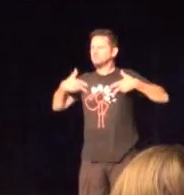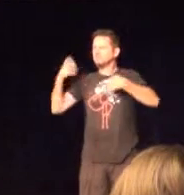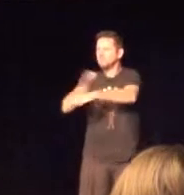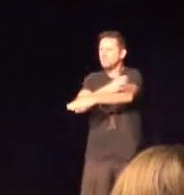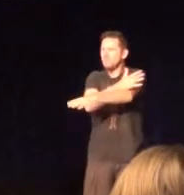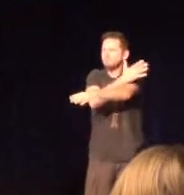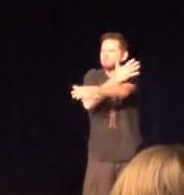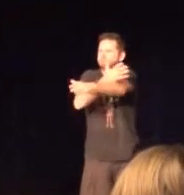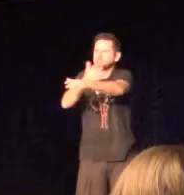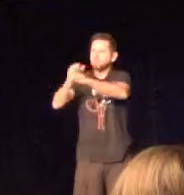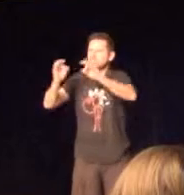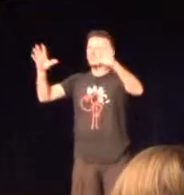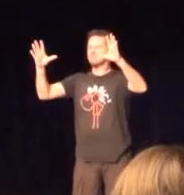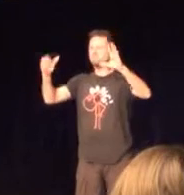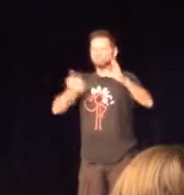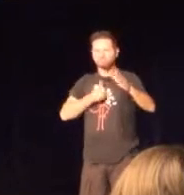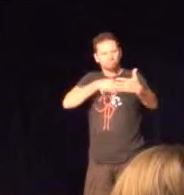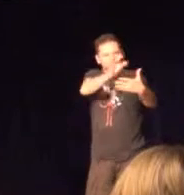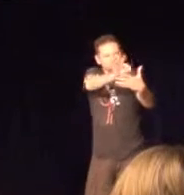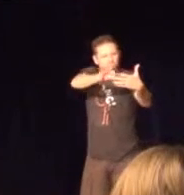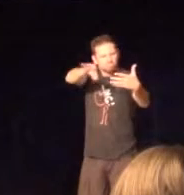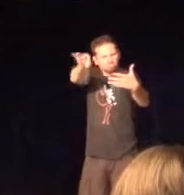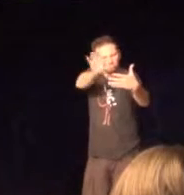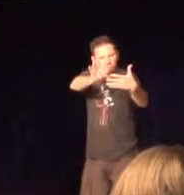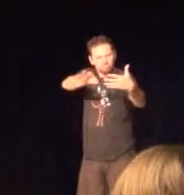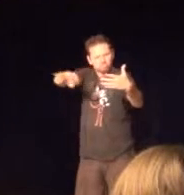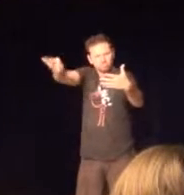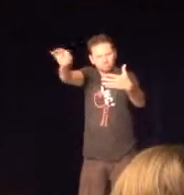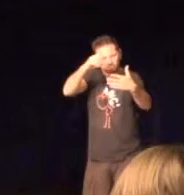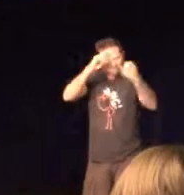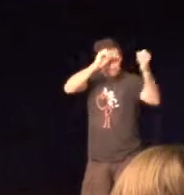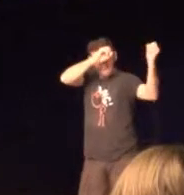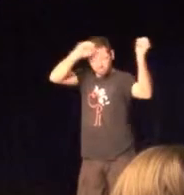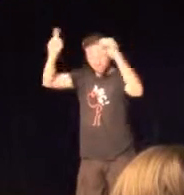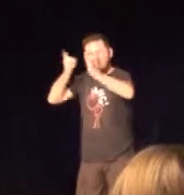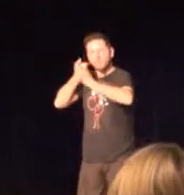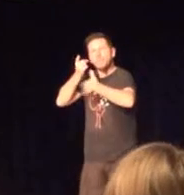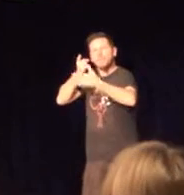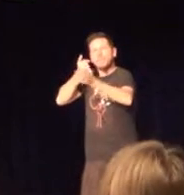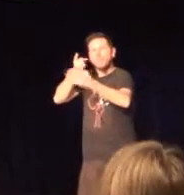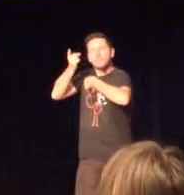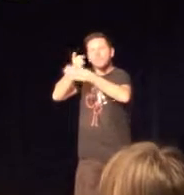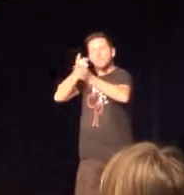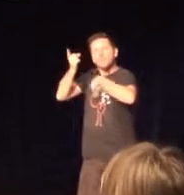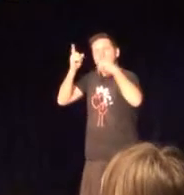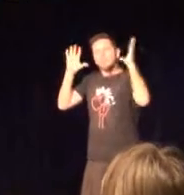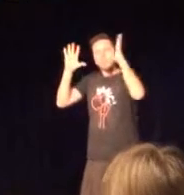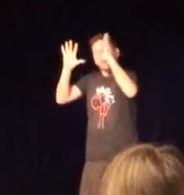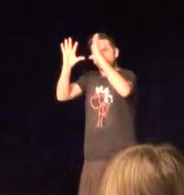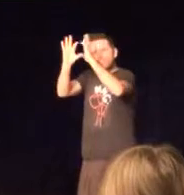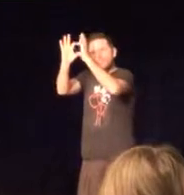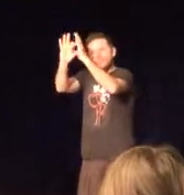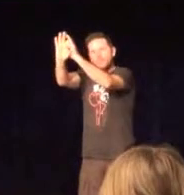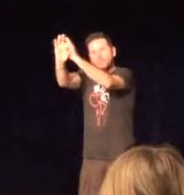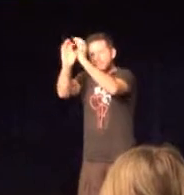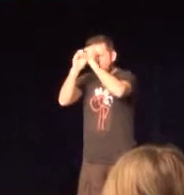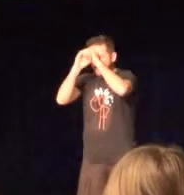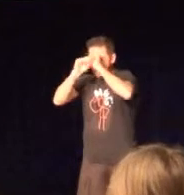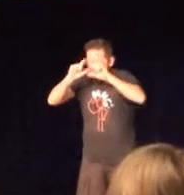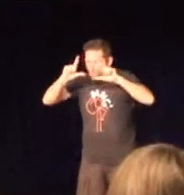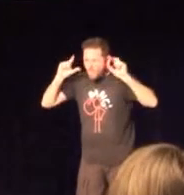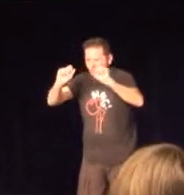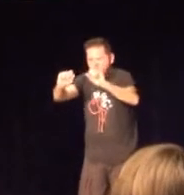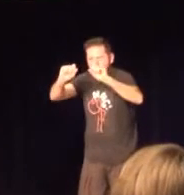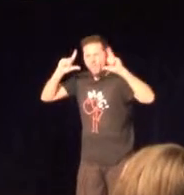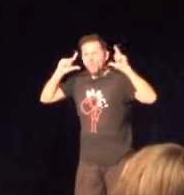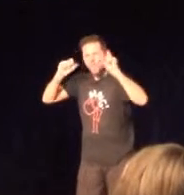soi-même, une stratégie de l'infini, de l'infiniment petit, du détail, de l'invisible, un